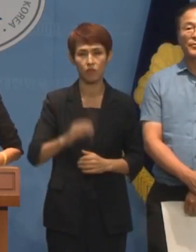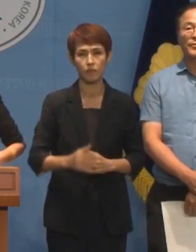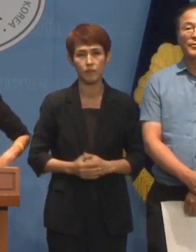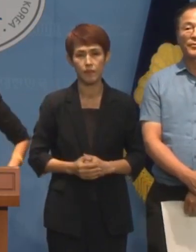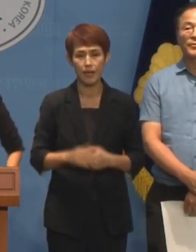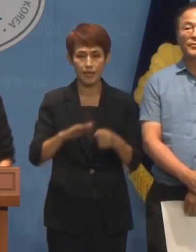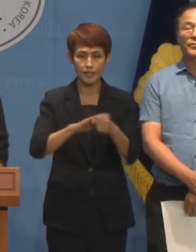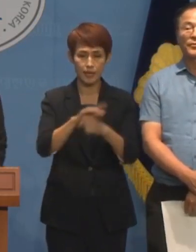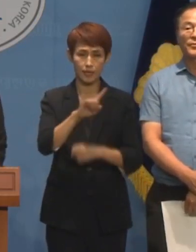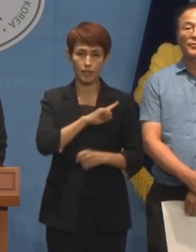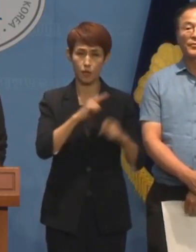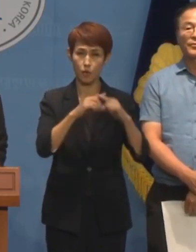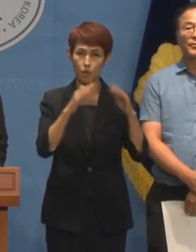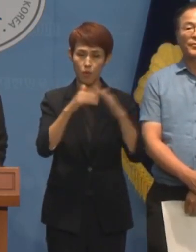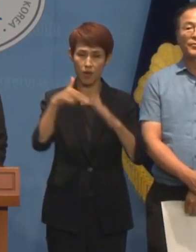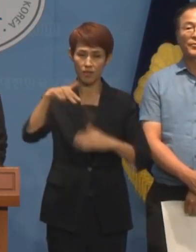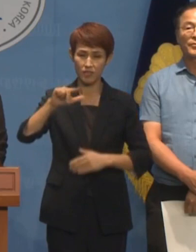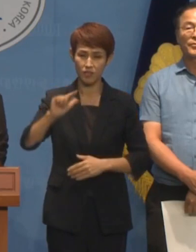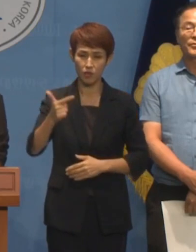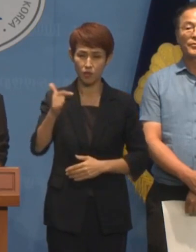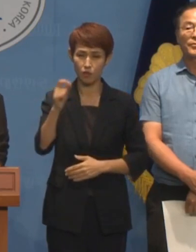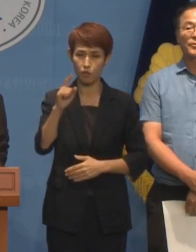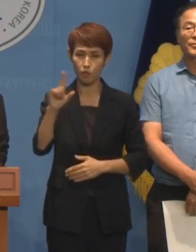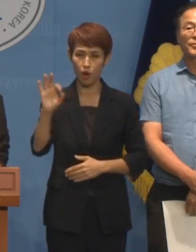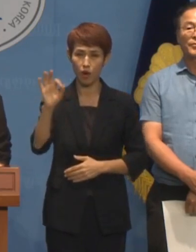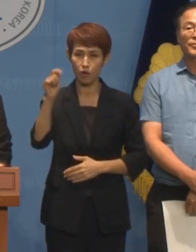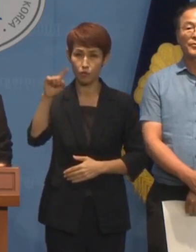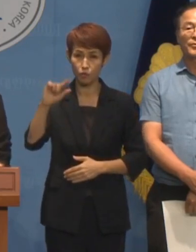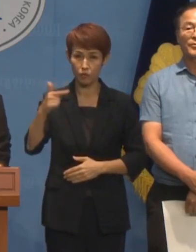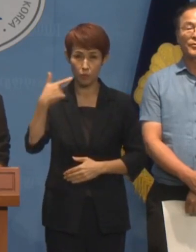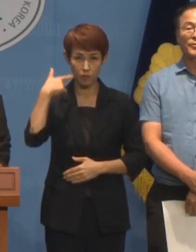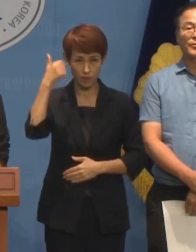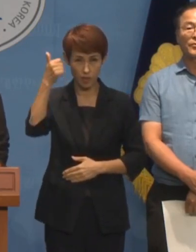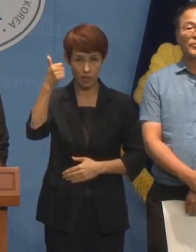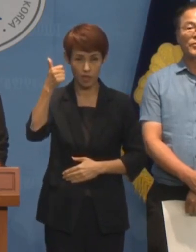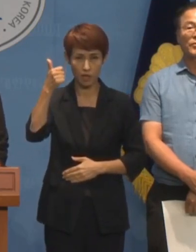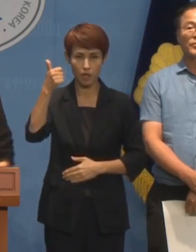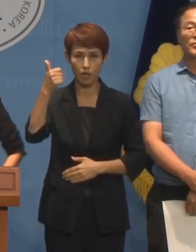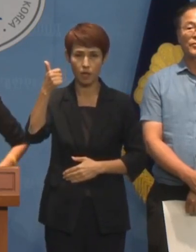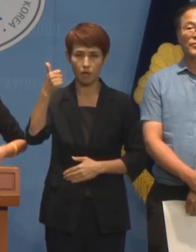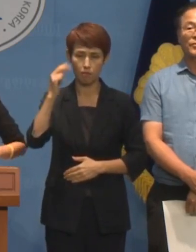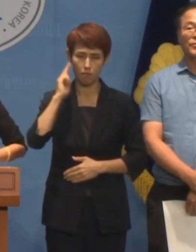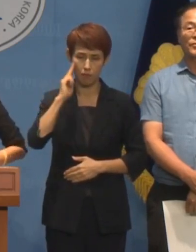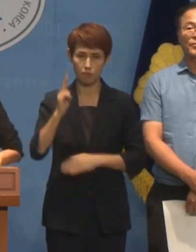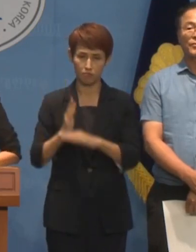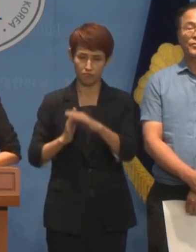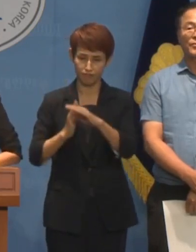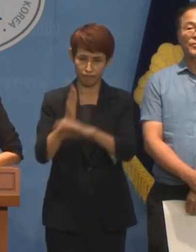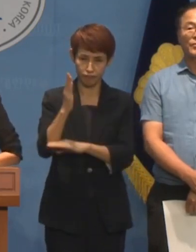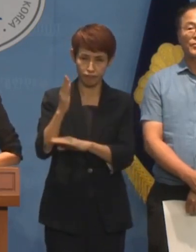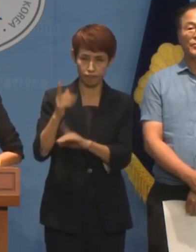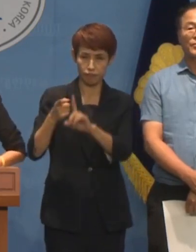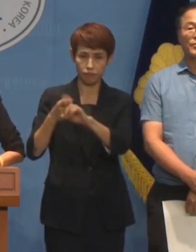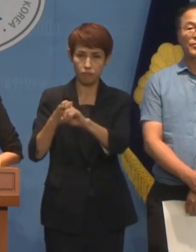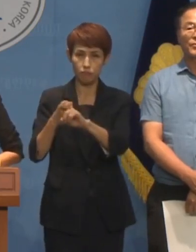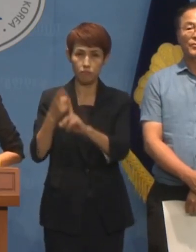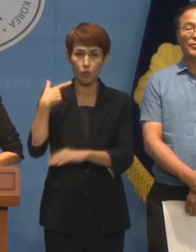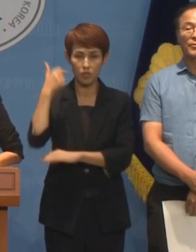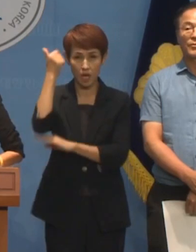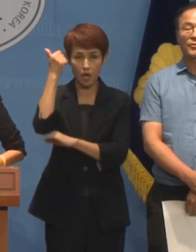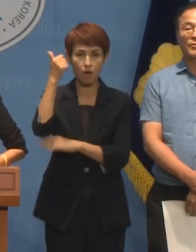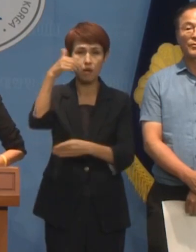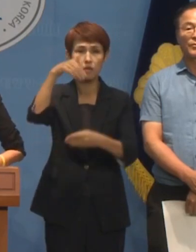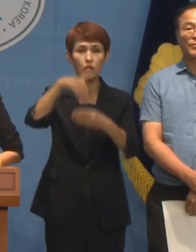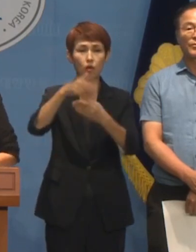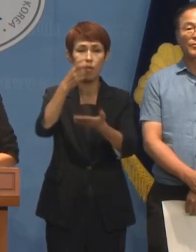사랑제일교회 정광훈 목사 등 구구 목사들이 명백한 선거법 위반 발언을 수없이